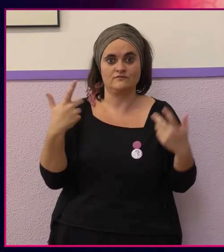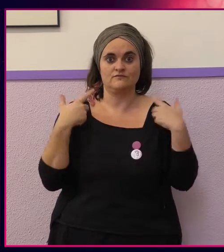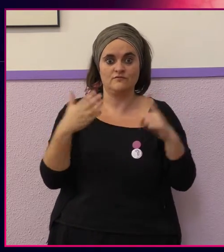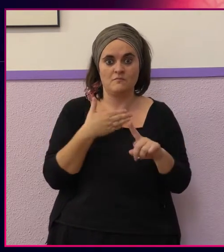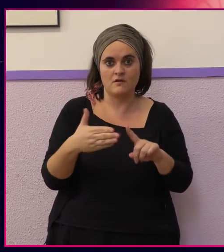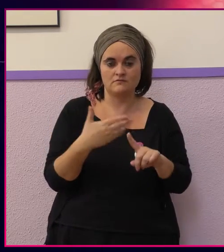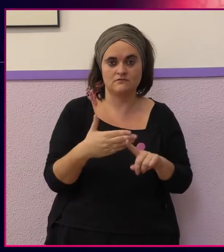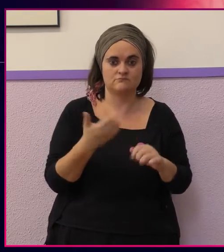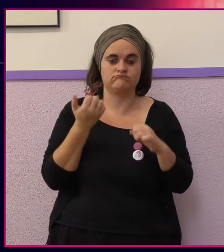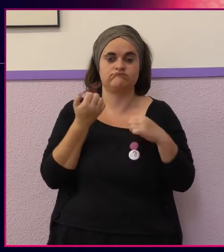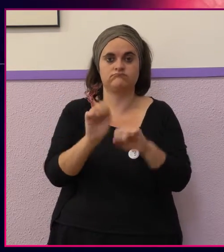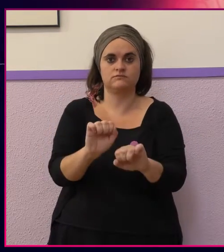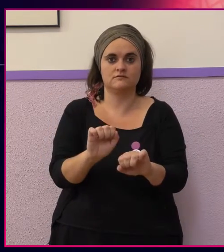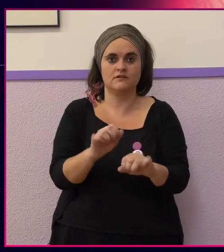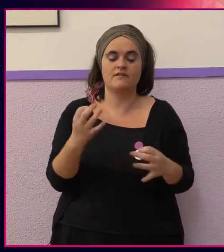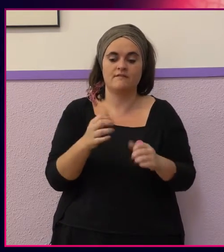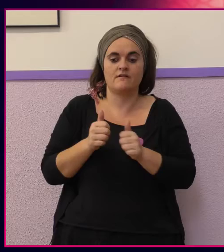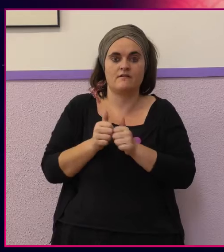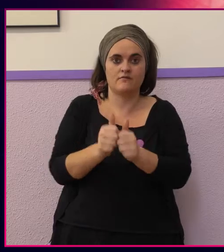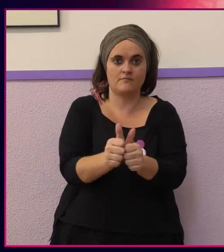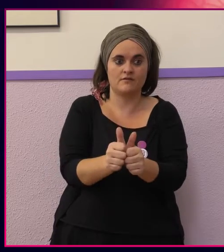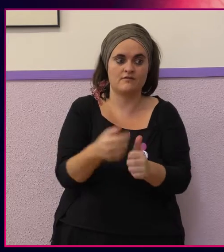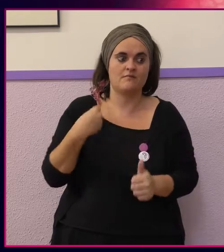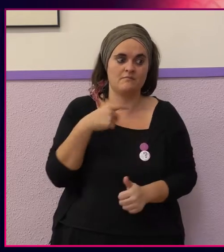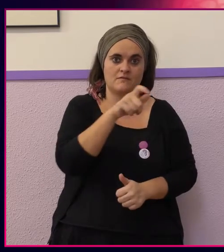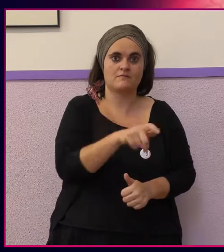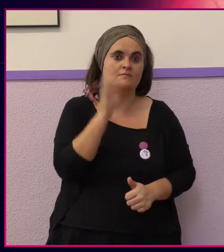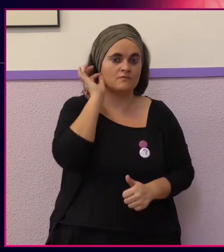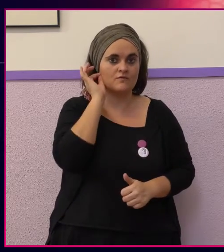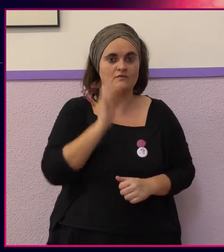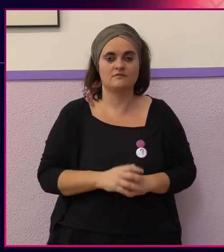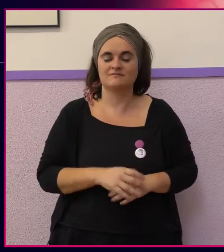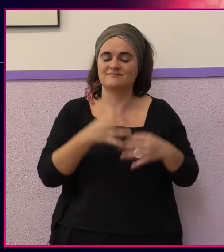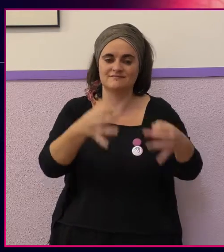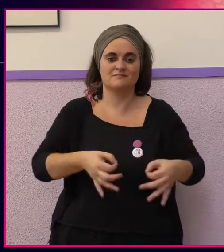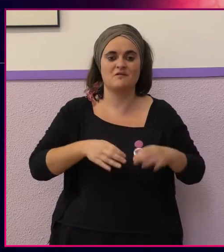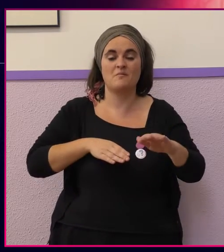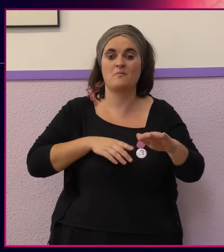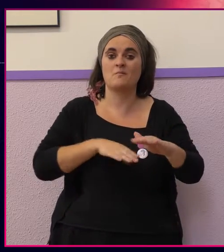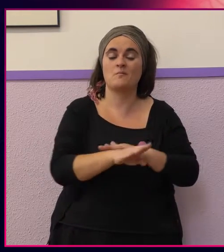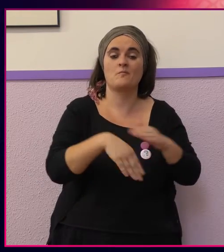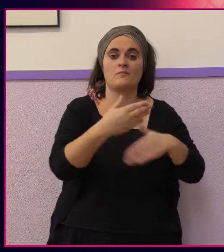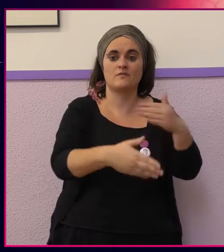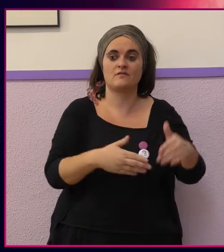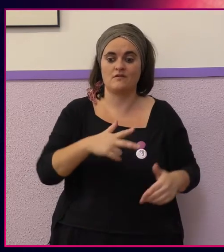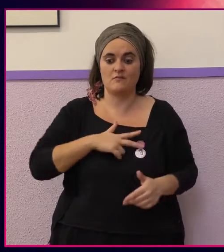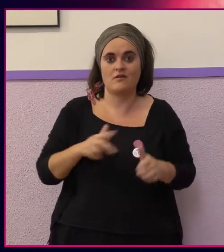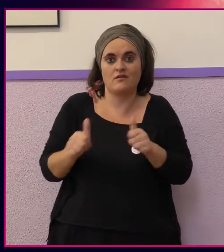misma letrada y desterrando de una vez por todas la doble victimización de las mujeres